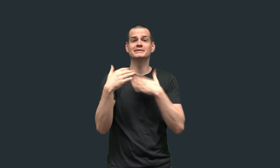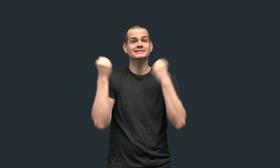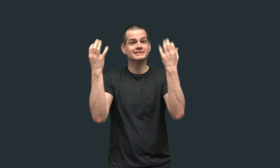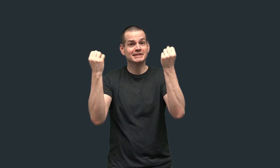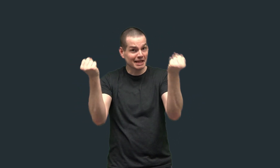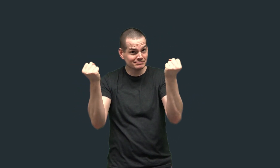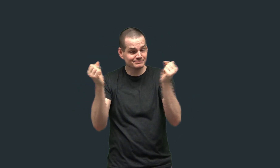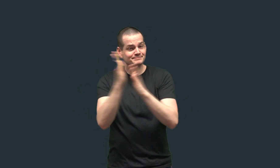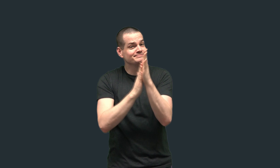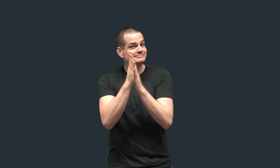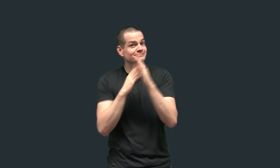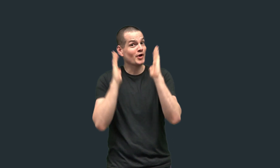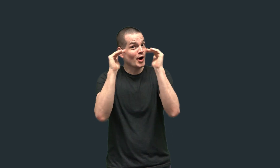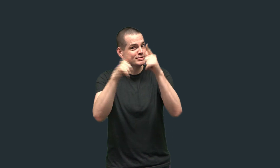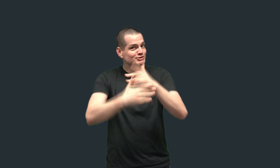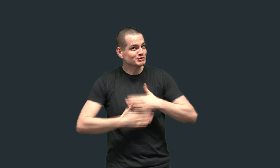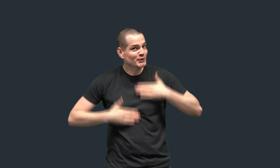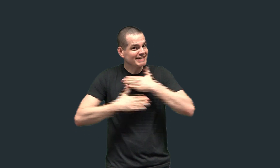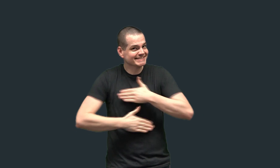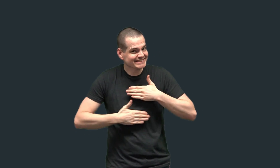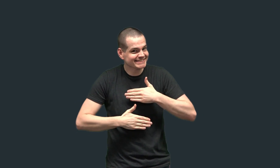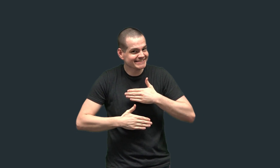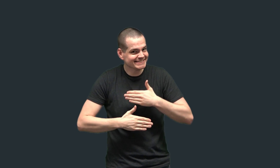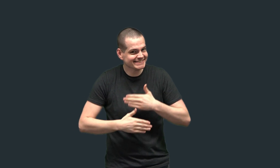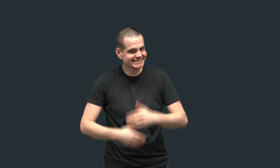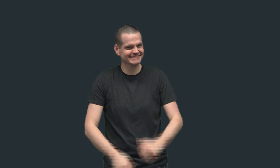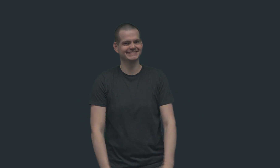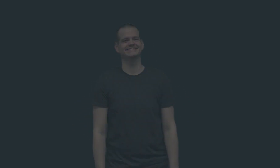Gracias por venir. Espero se lo disfruten.